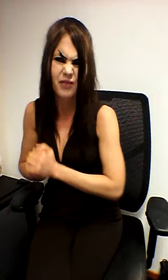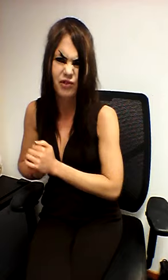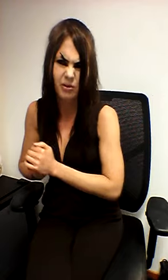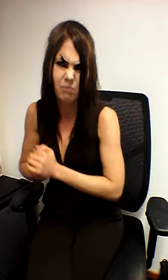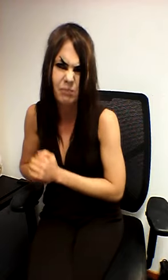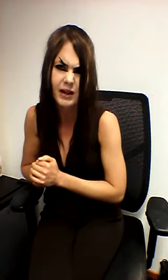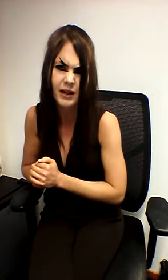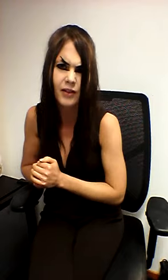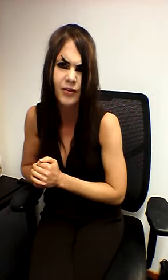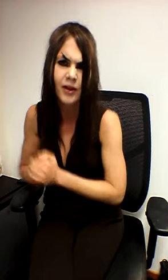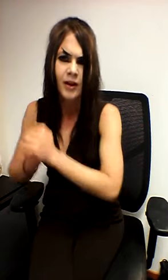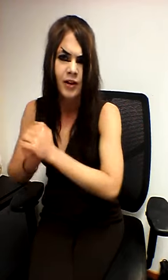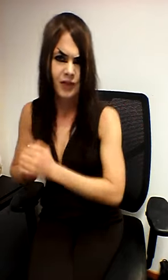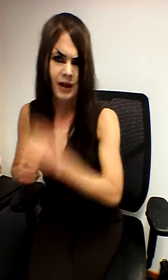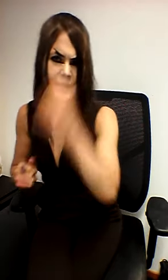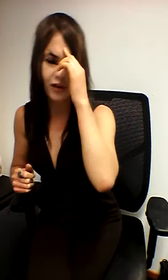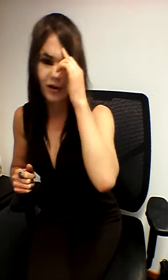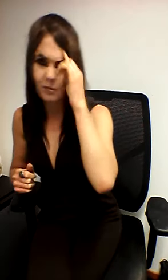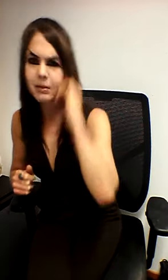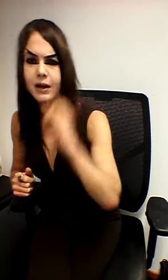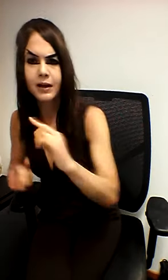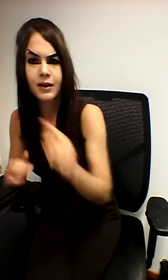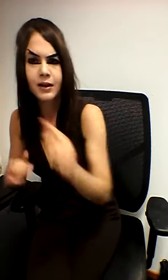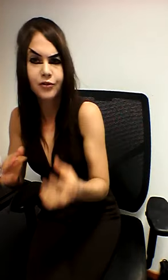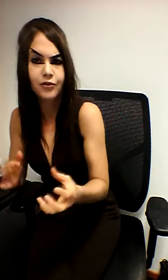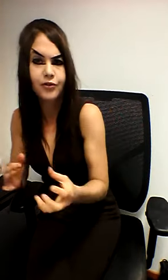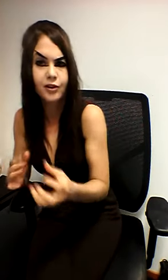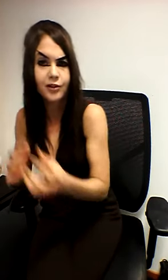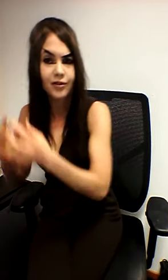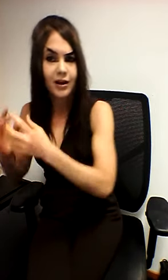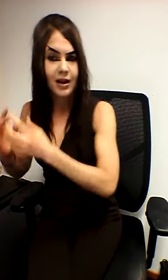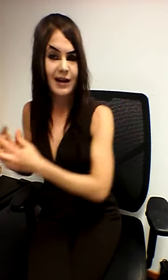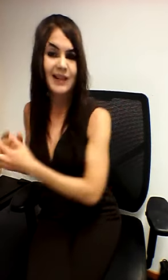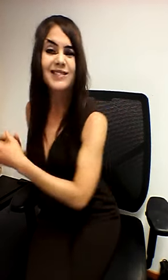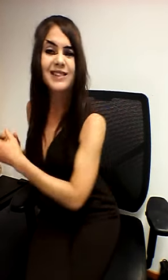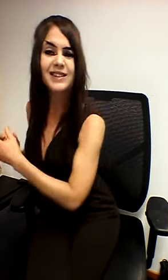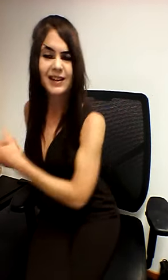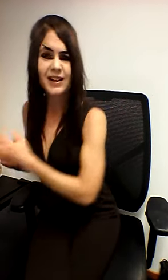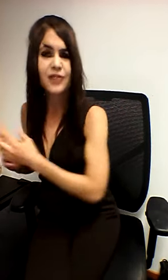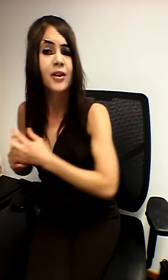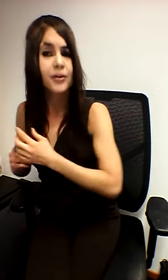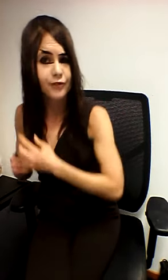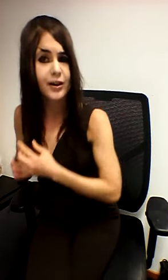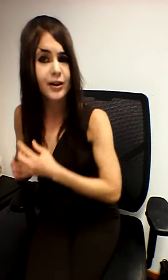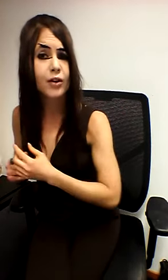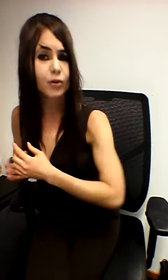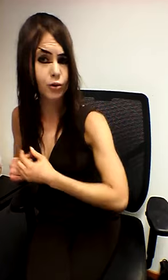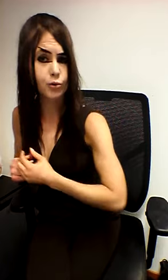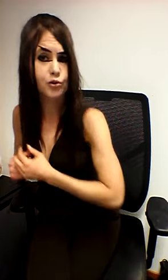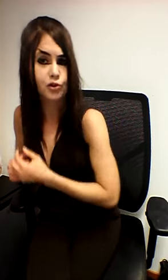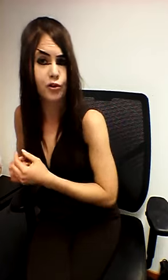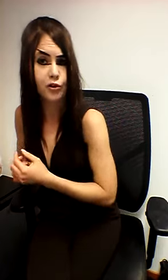ze gemerkt? Ze heeft gemerkt dat haar dieet wel goed zorgt